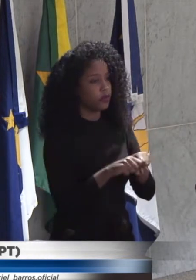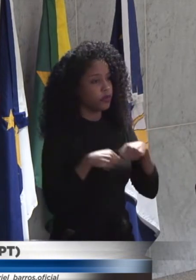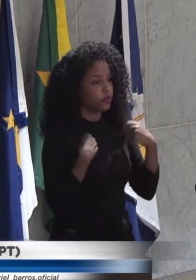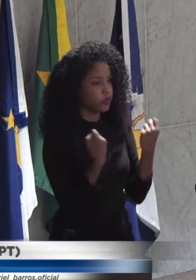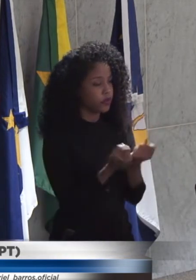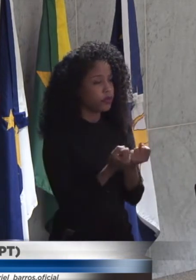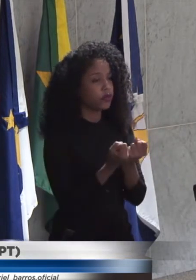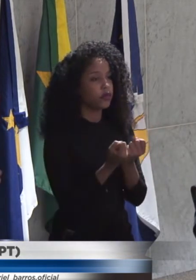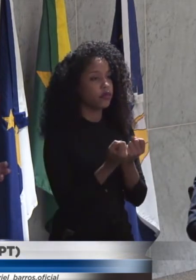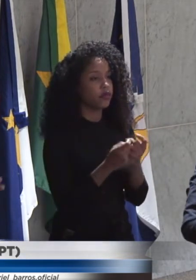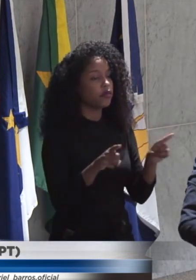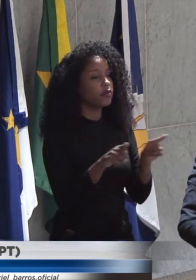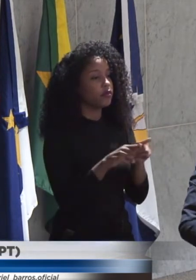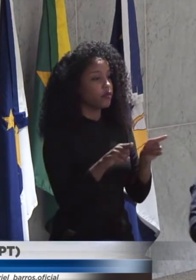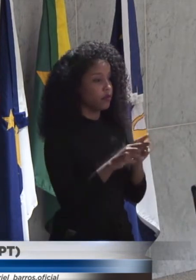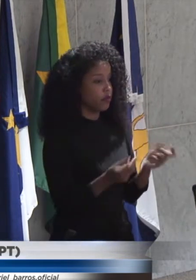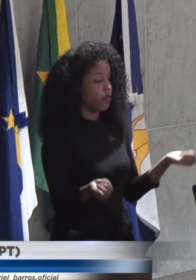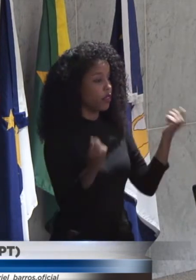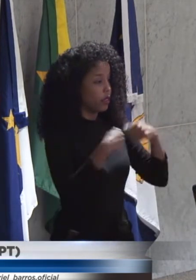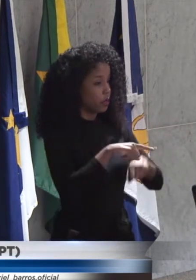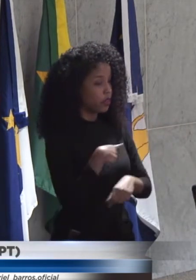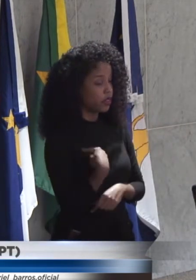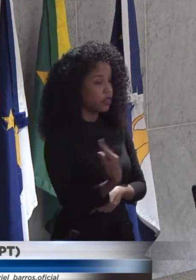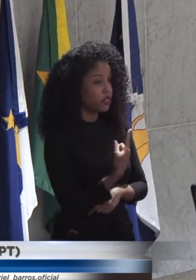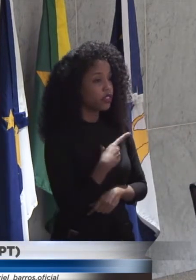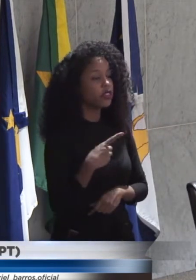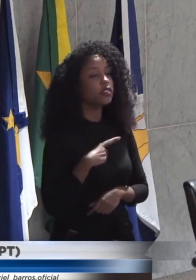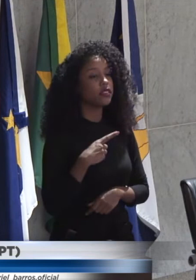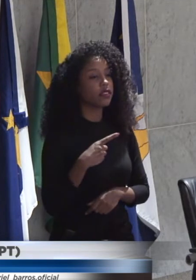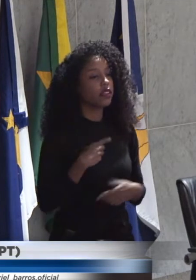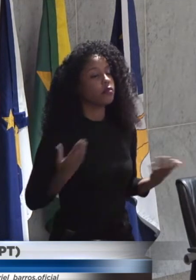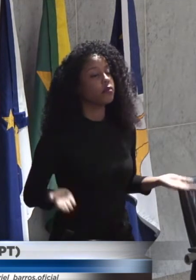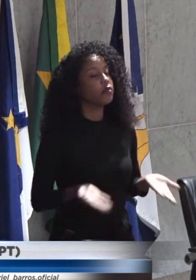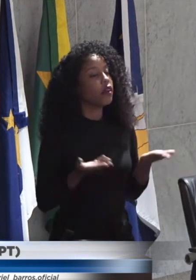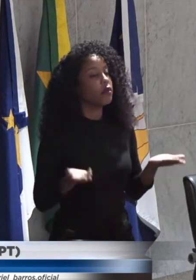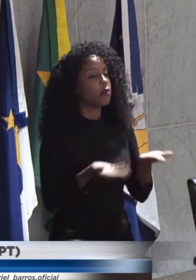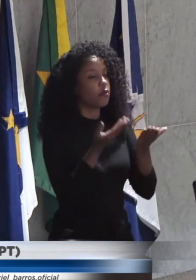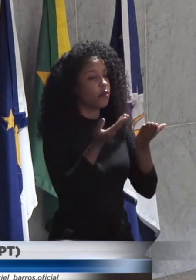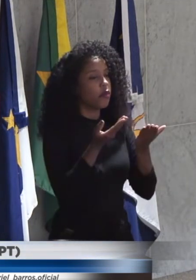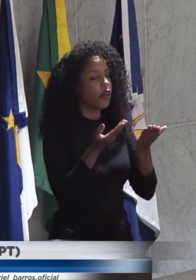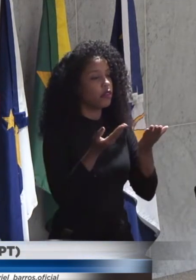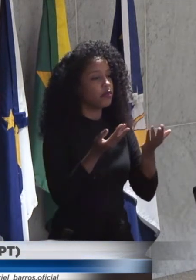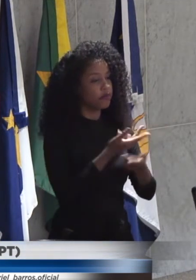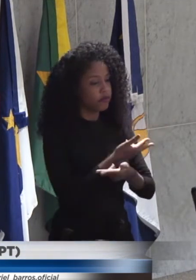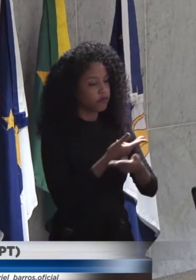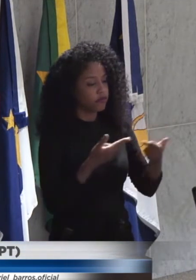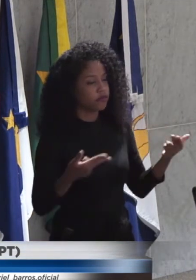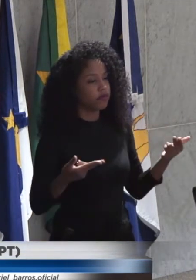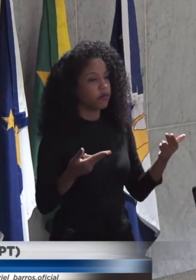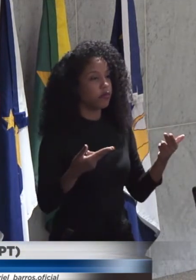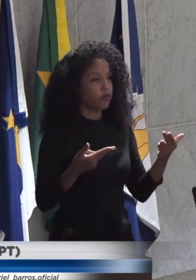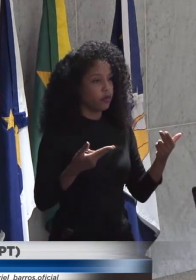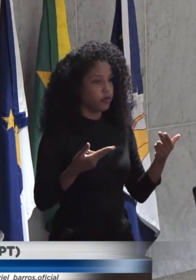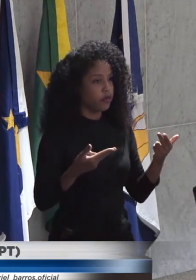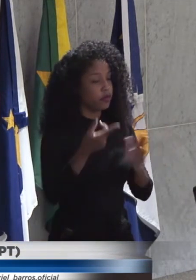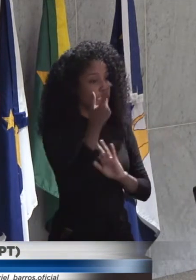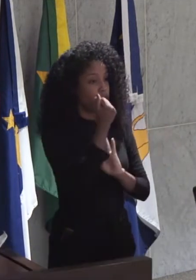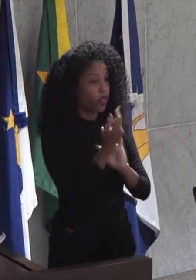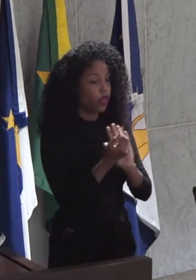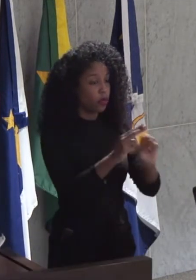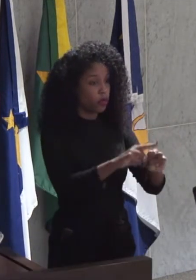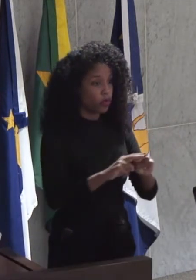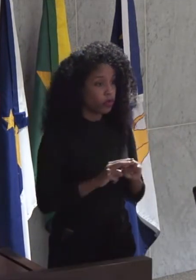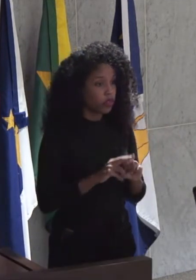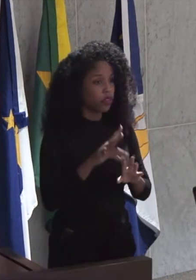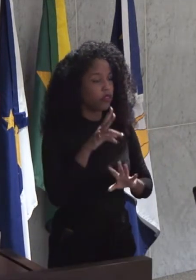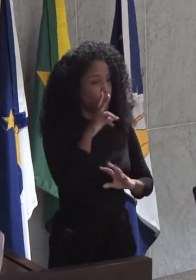e pela nossa capacidade de geração de riqueza através do esforço que é